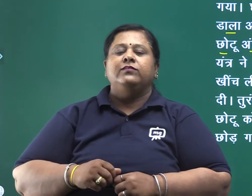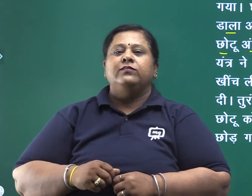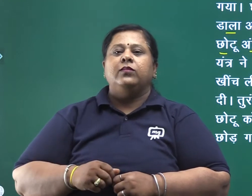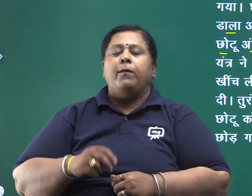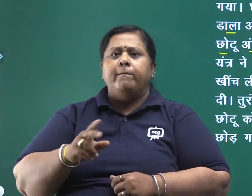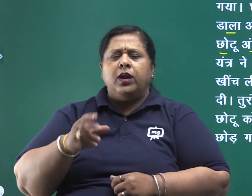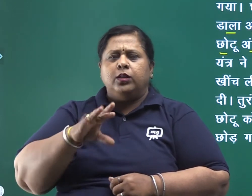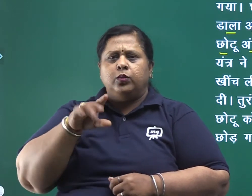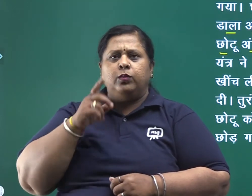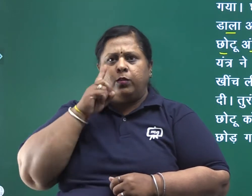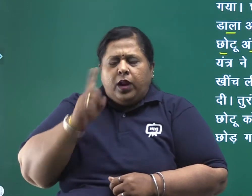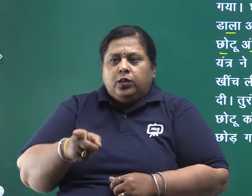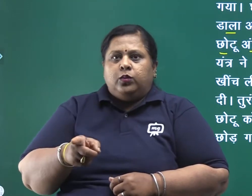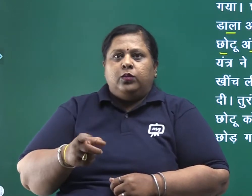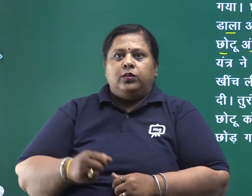परंतु